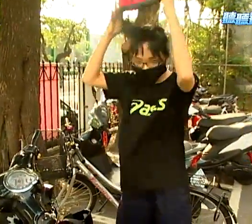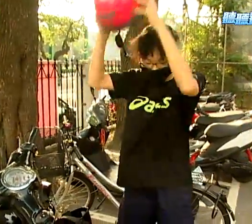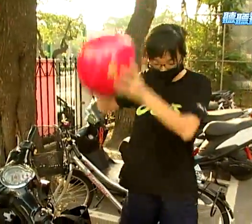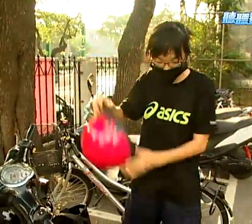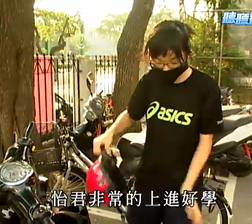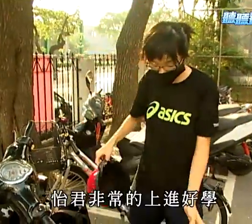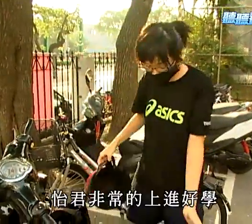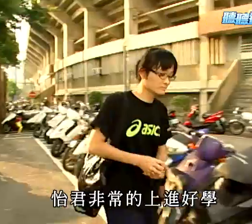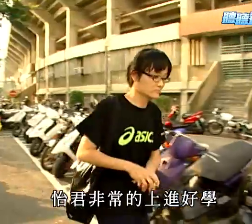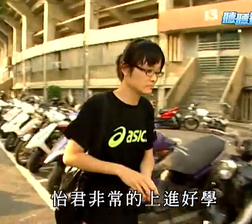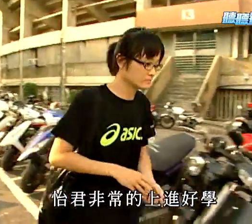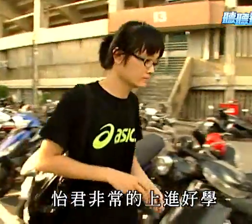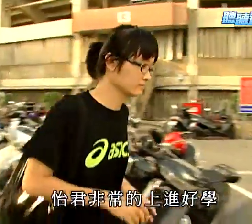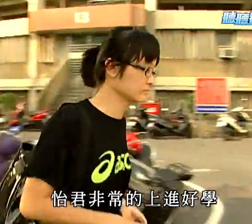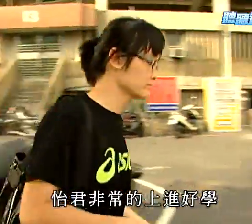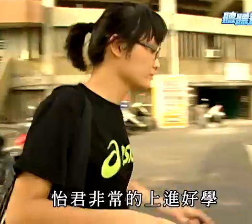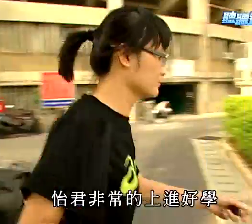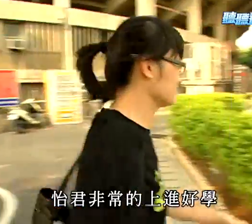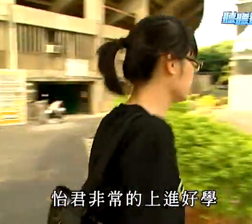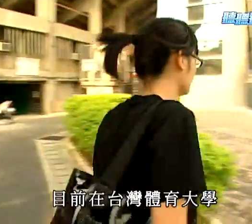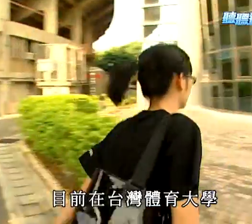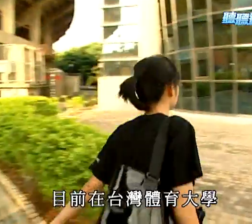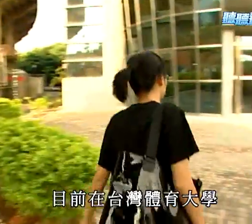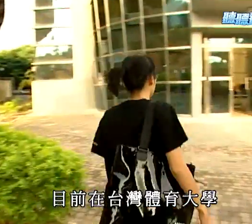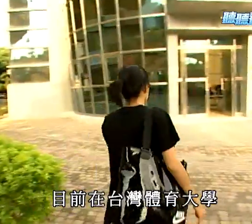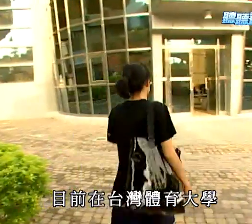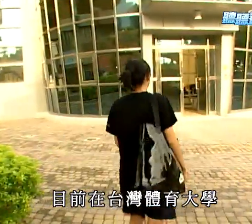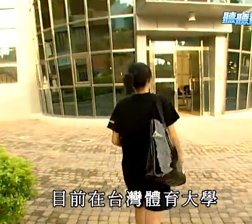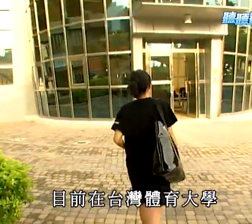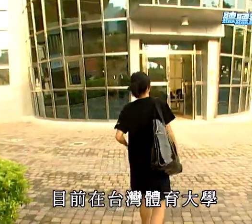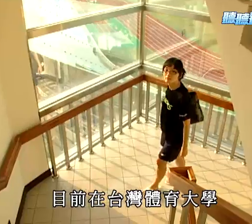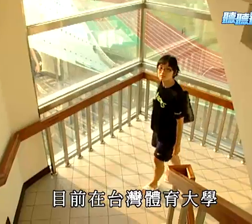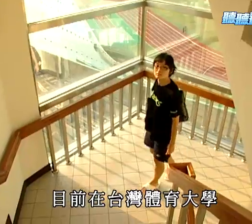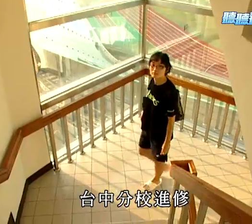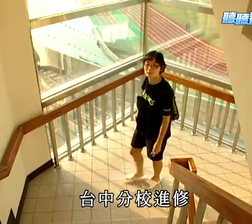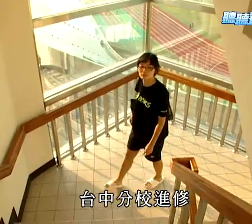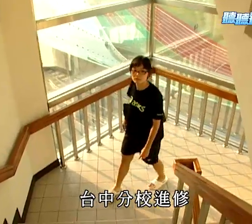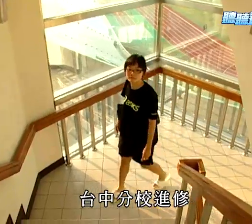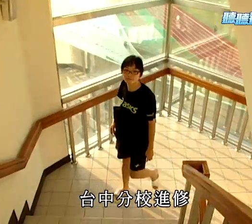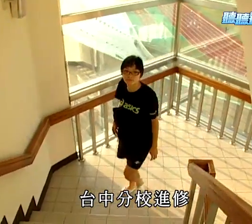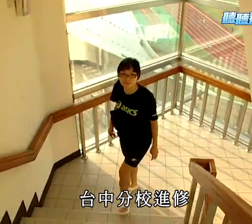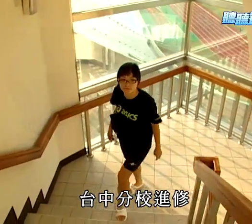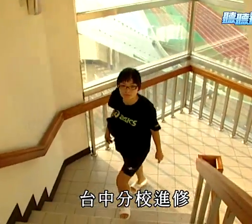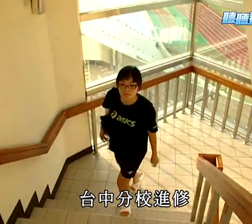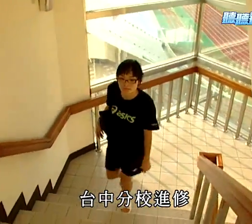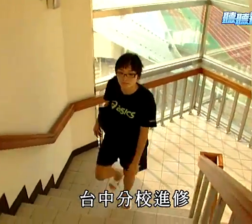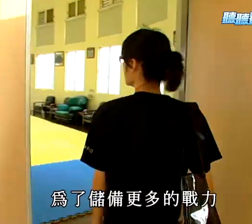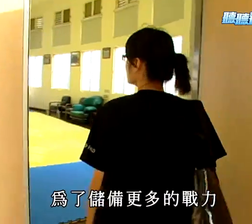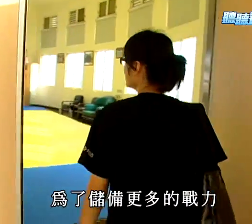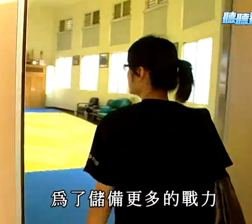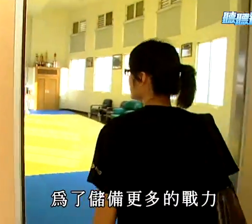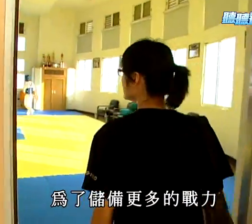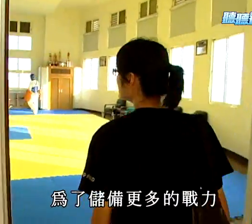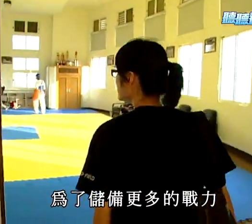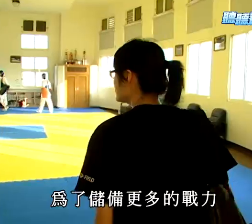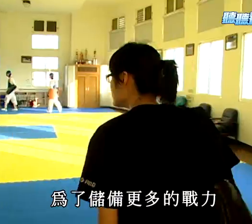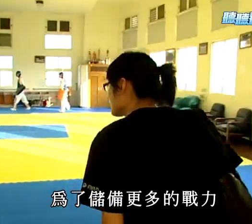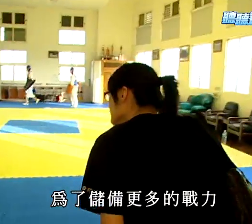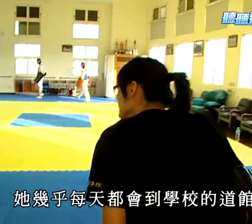怡君非常的上进好学，目前在台湾体育大学台中分校进修，为了储备更多的战力，他